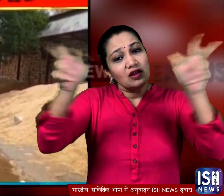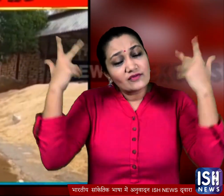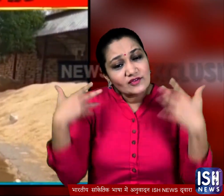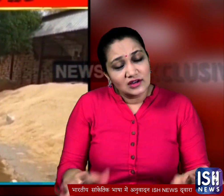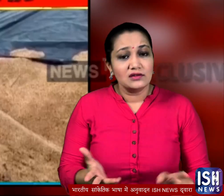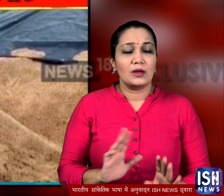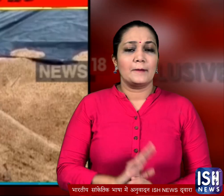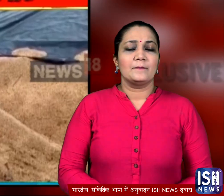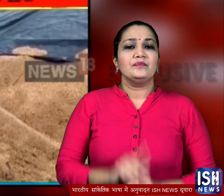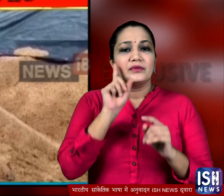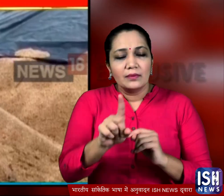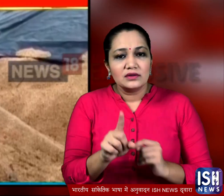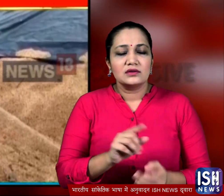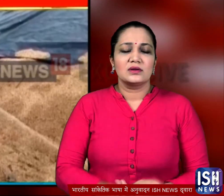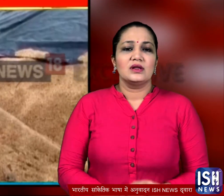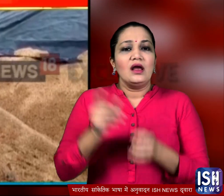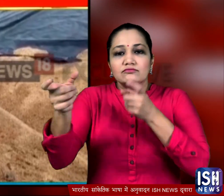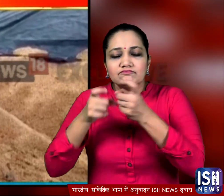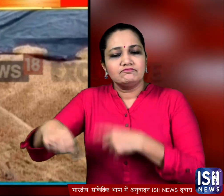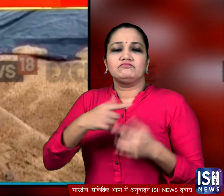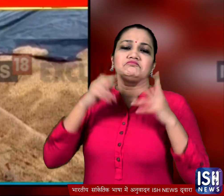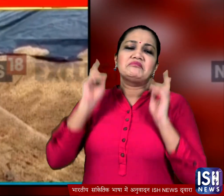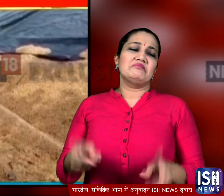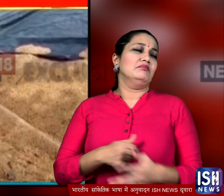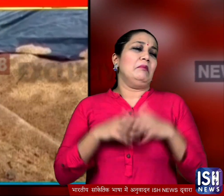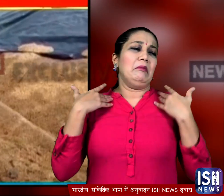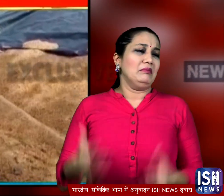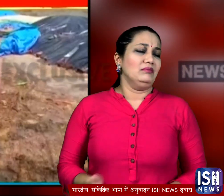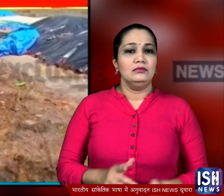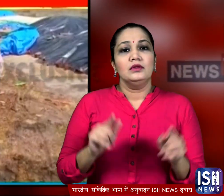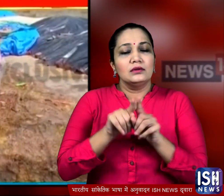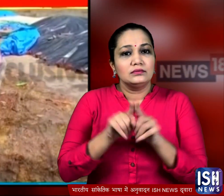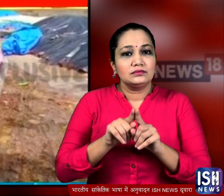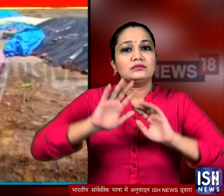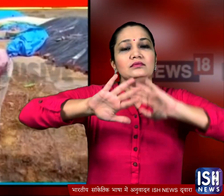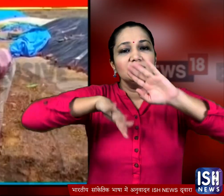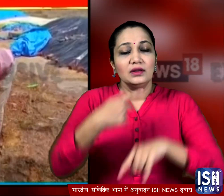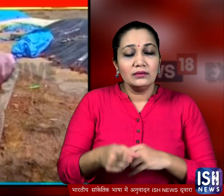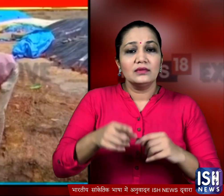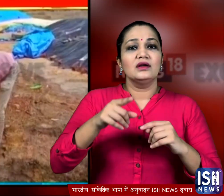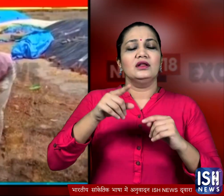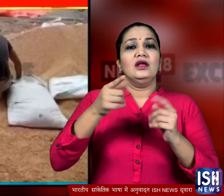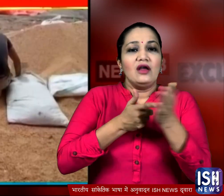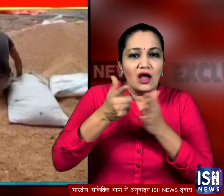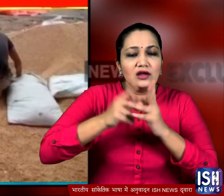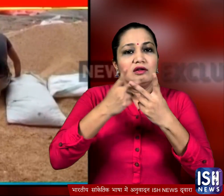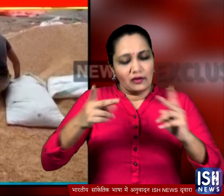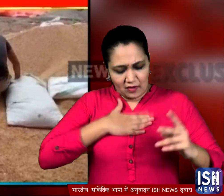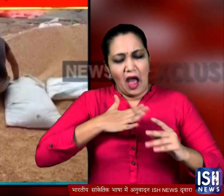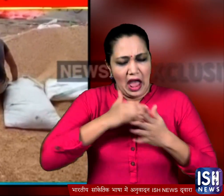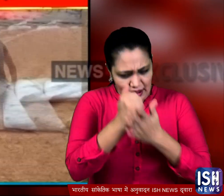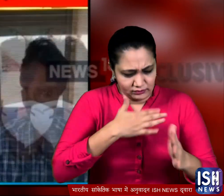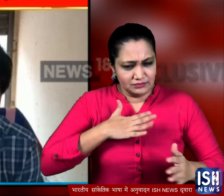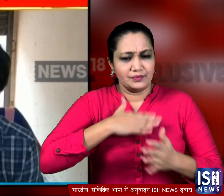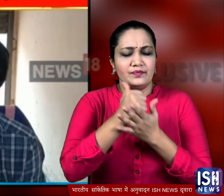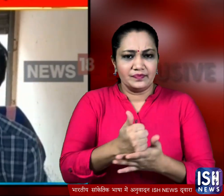पहले ही दे दी थी, लेकिन इसके बावजूद प्रशासन हाथ पर हाथ धरे बैठा रहा। हालांकि बाद में किसानों की परेशानी दूर करने का भरोसा